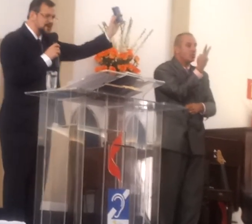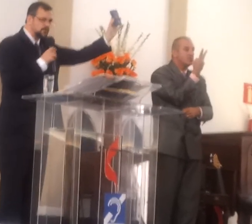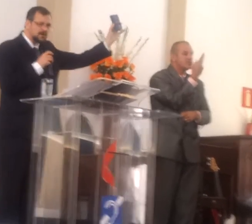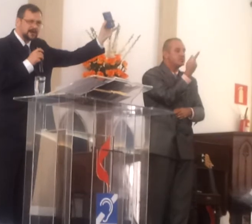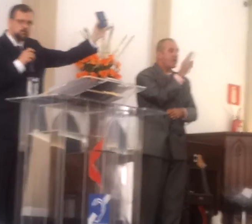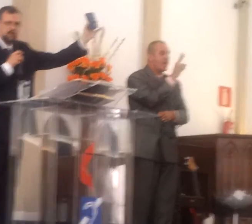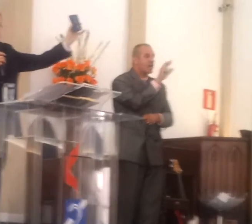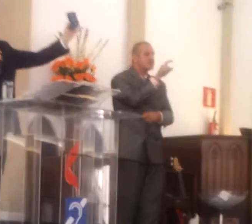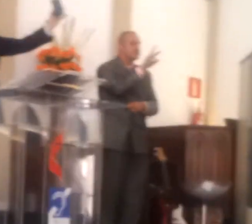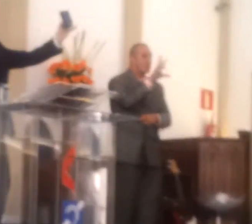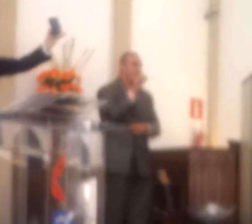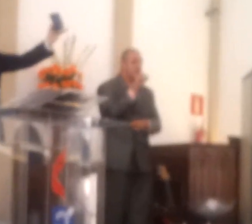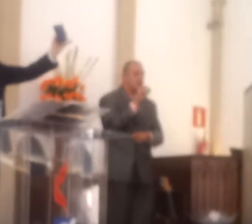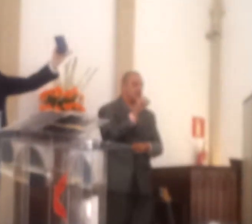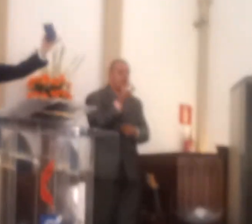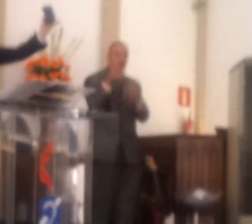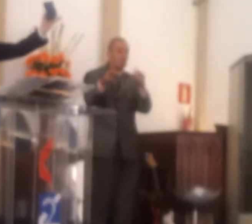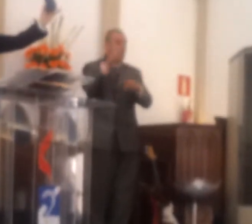R$2,50, uma Coca-Cola.